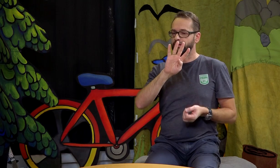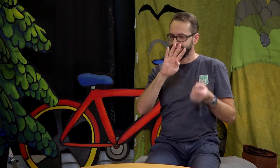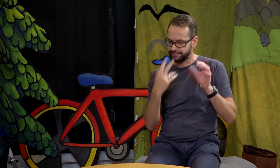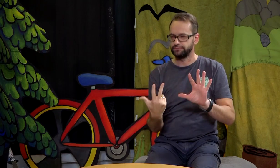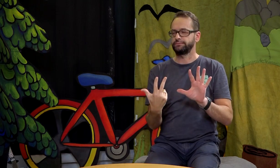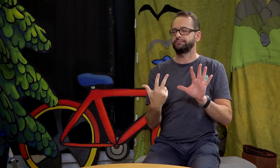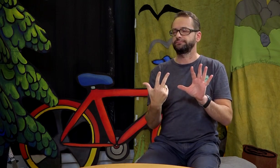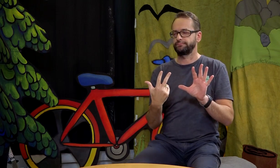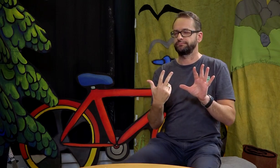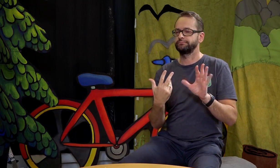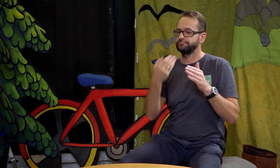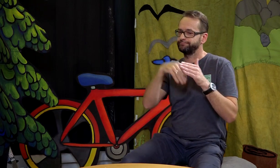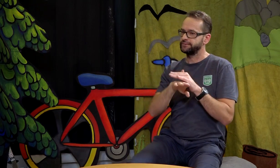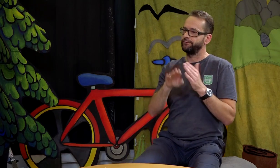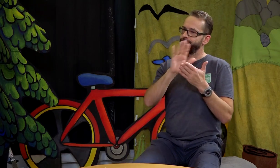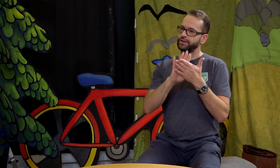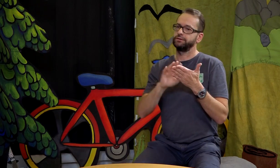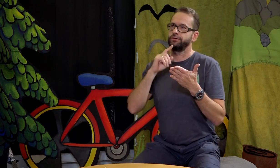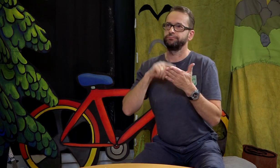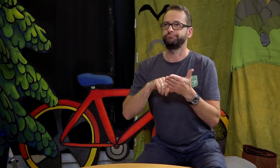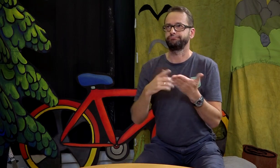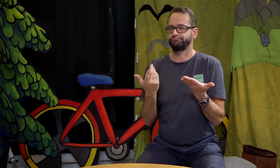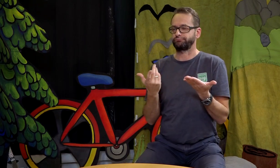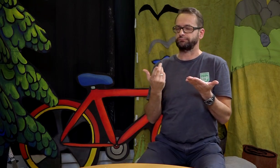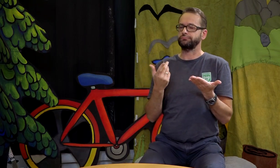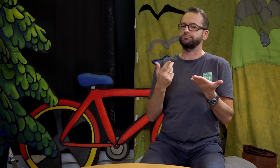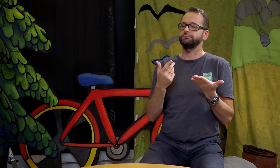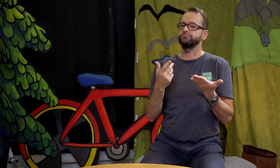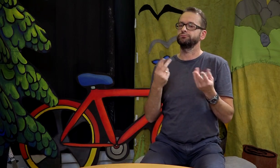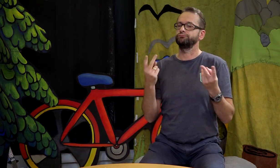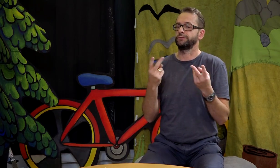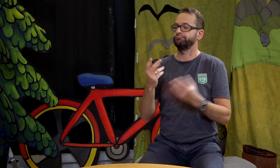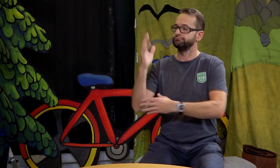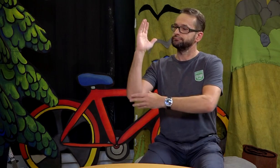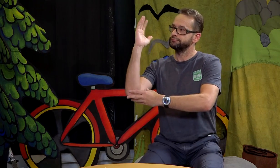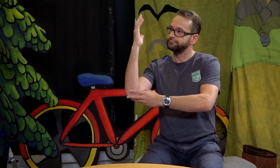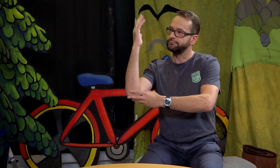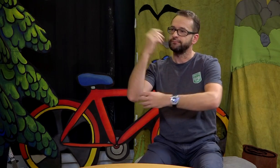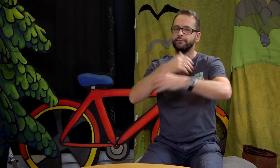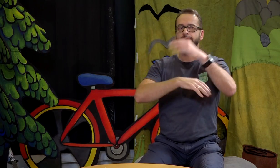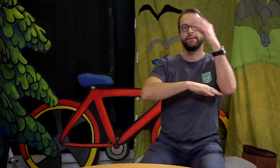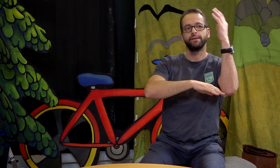neljäsosaa, neljä kahdeksosaa ja niin edelleen. Tahteja on esimerkiksi